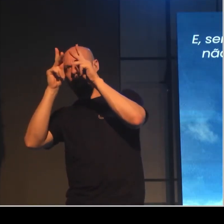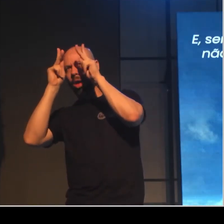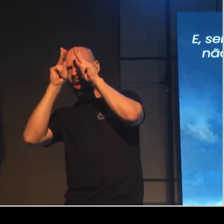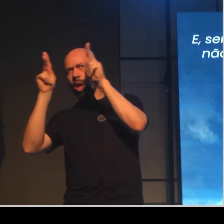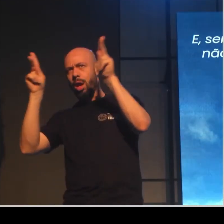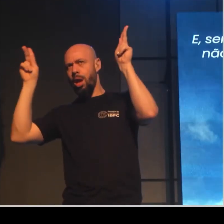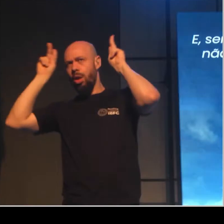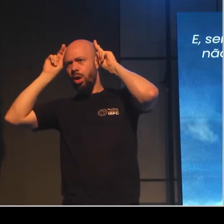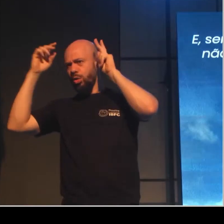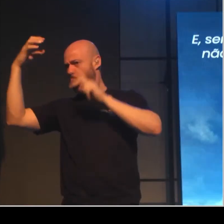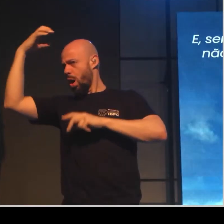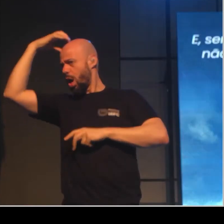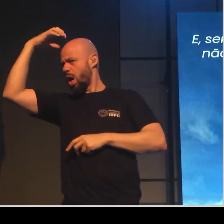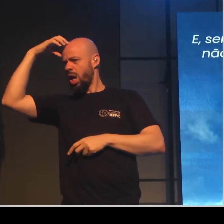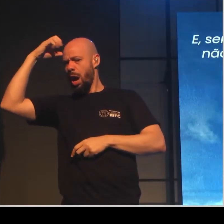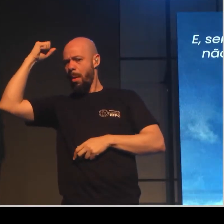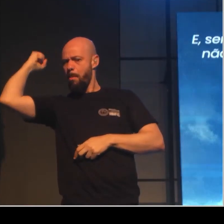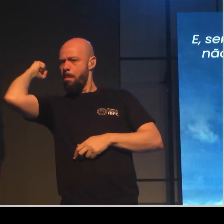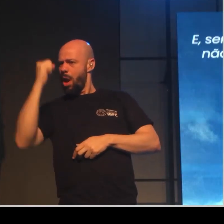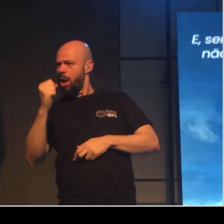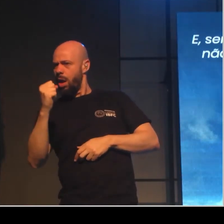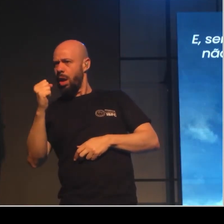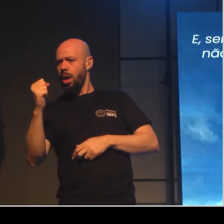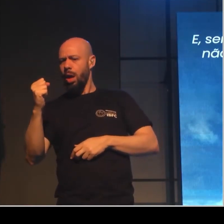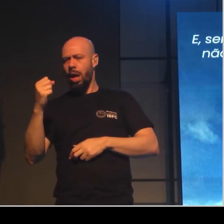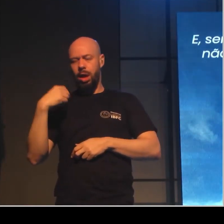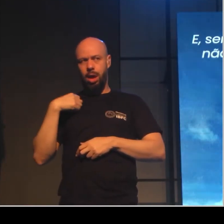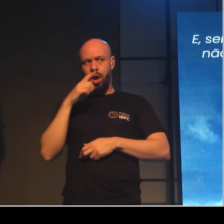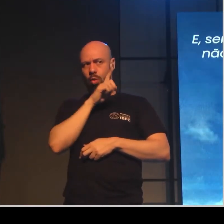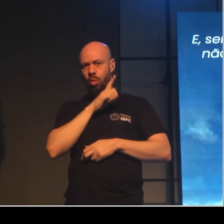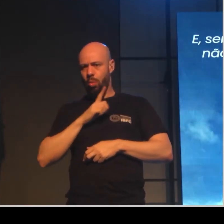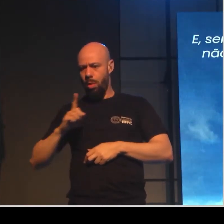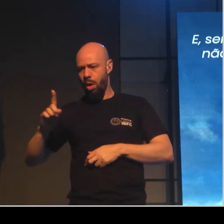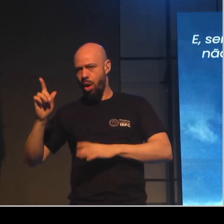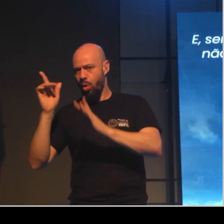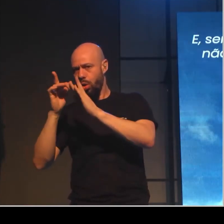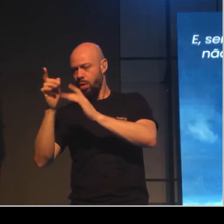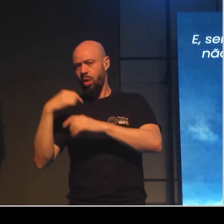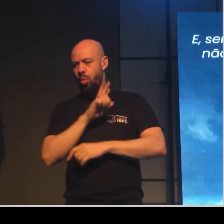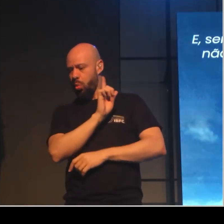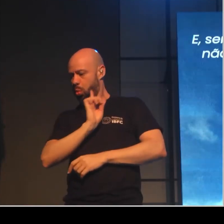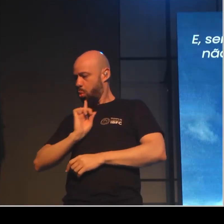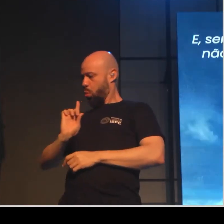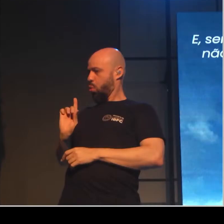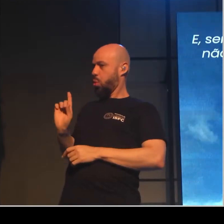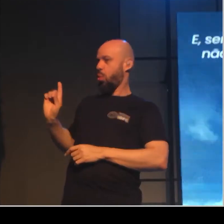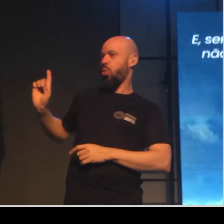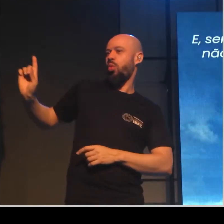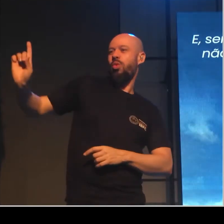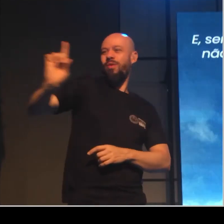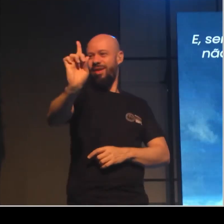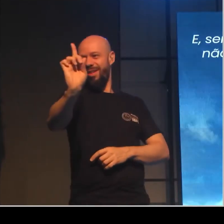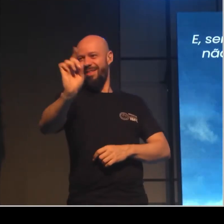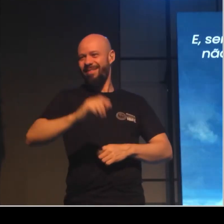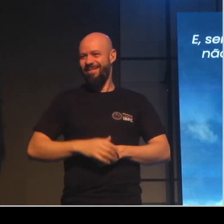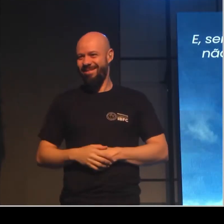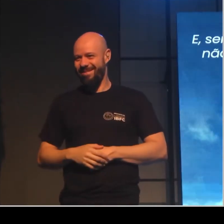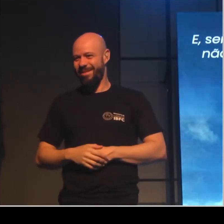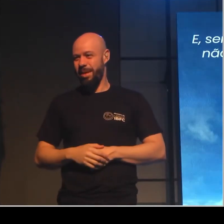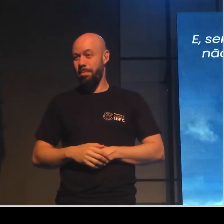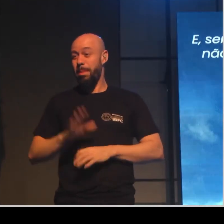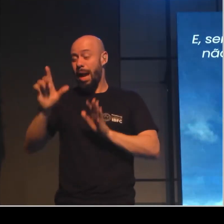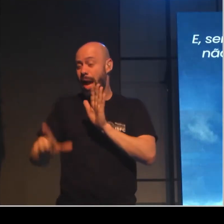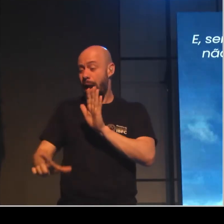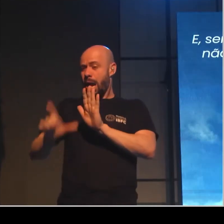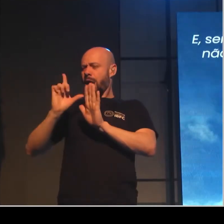sábios, estavam procurando a verdade, mas não tinham todas as respostas. E na primeira vez eles bateram na porta errada, eles bateram na porta da